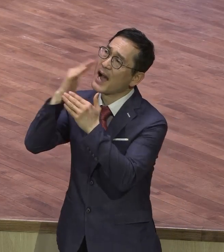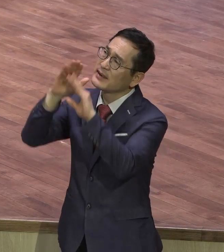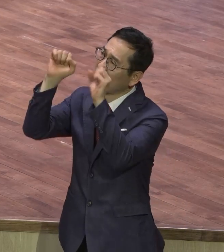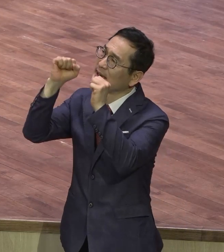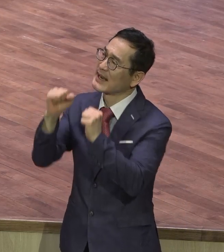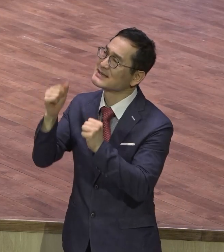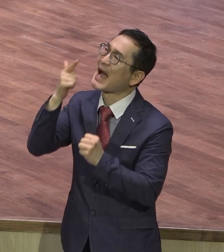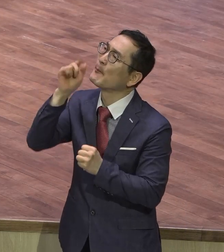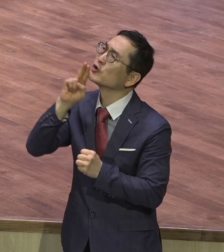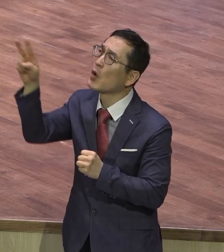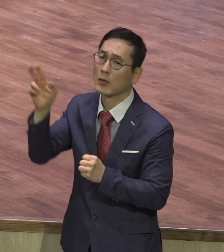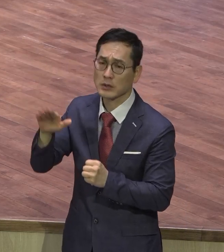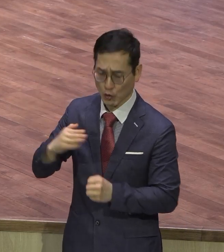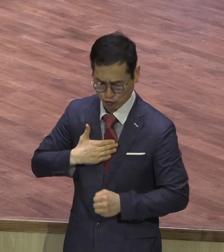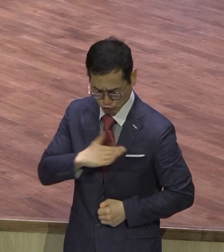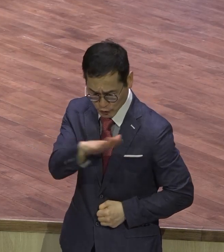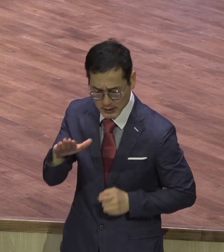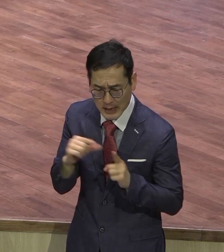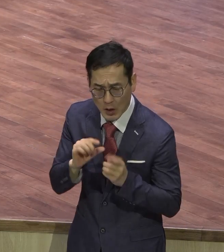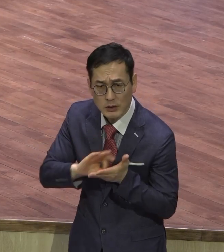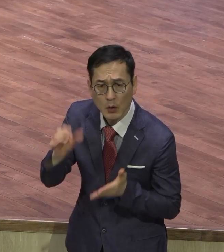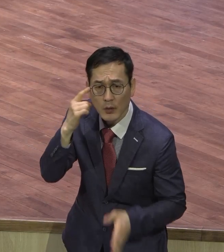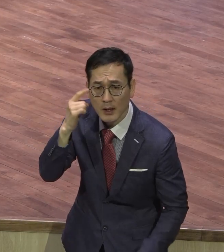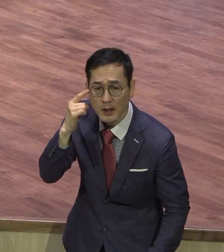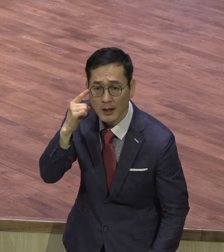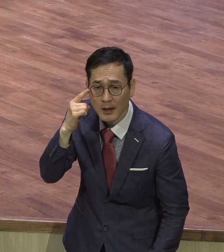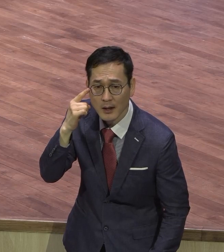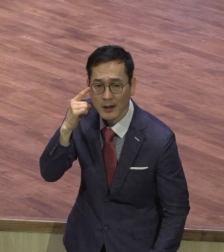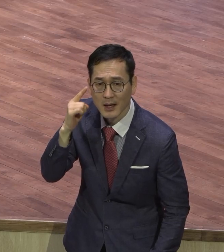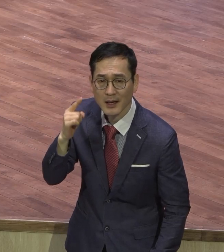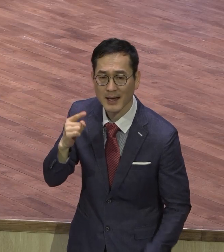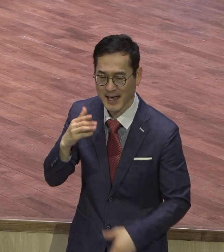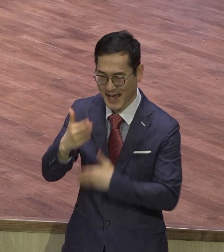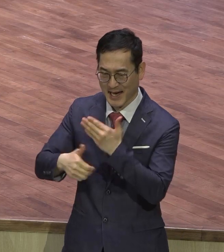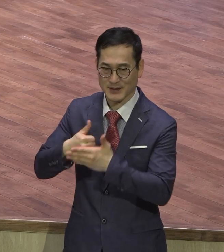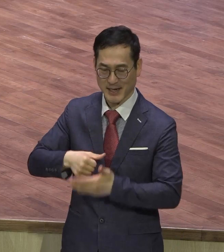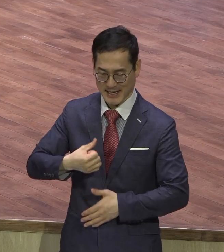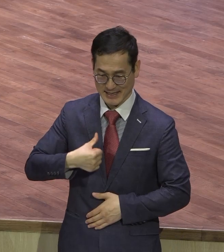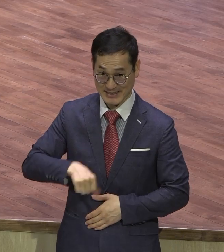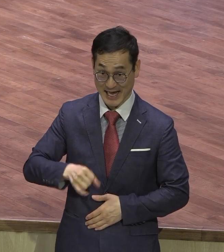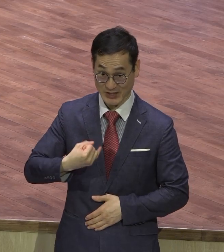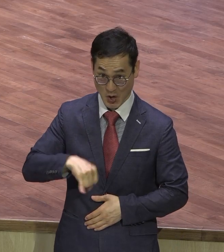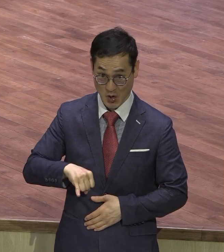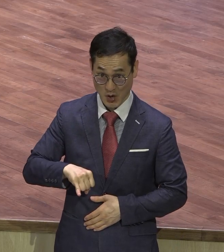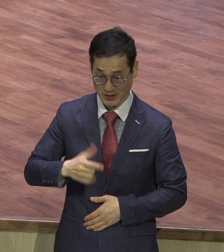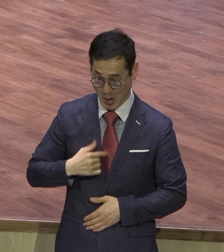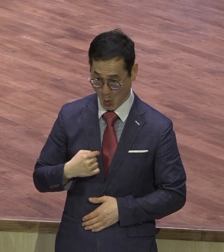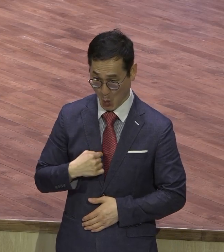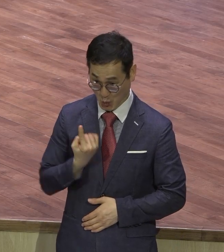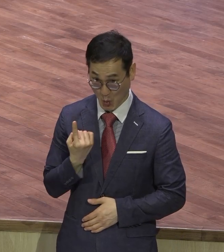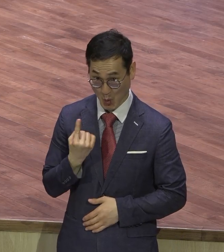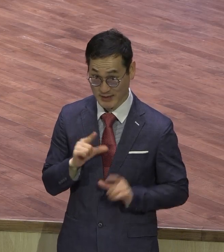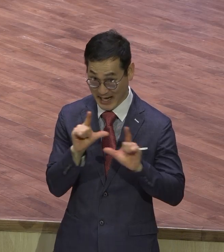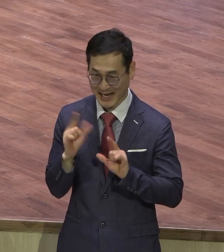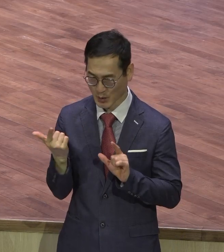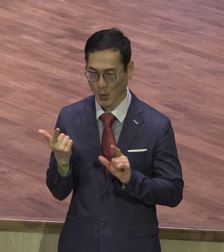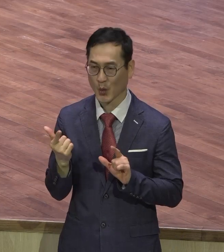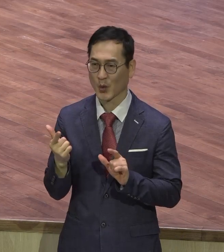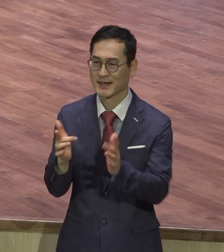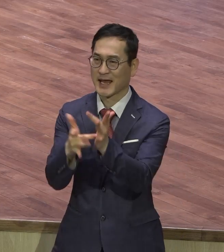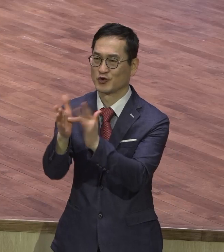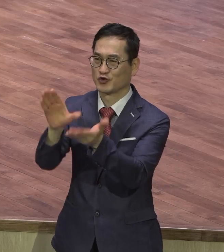이유가 어딨느냐? 바로 하나님의 자녀는 홀로 살아가는 존재가 아니라 예수